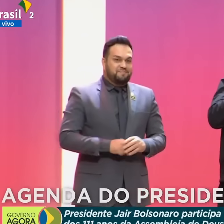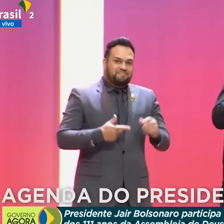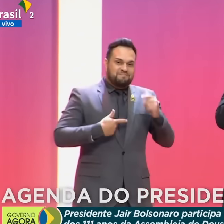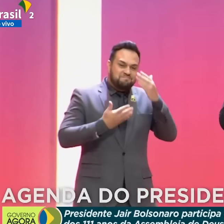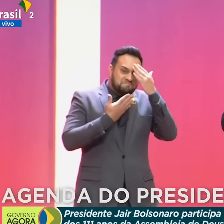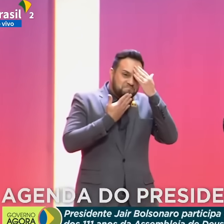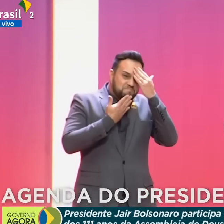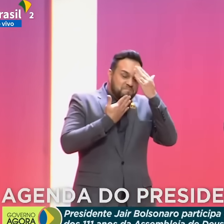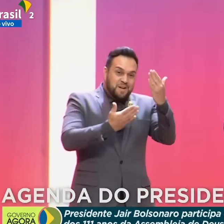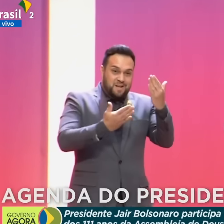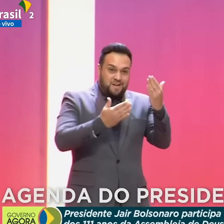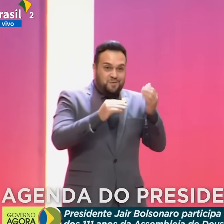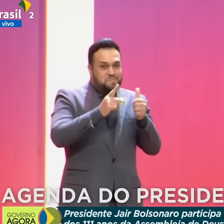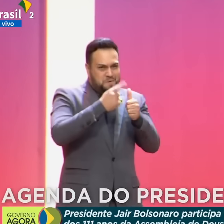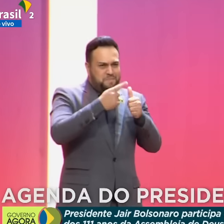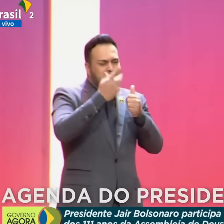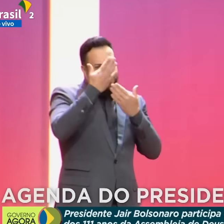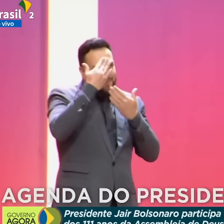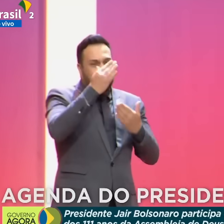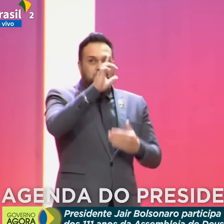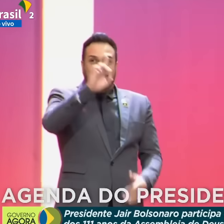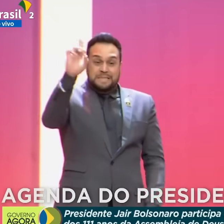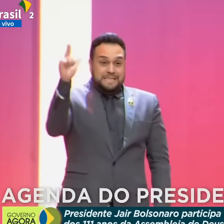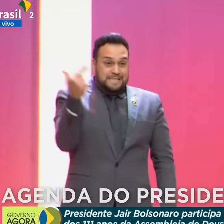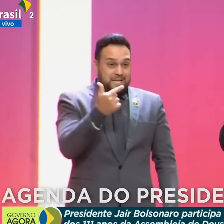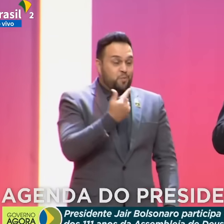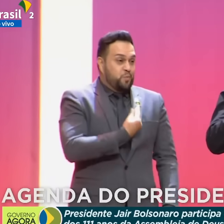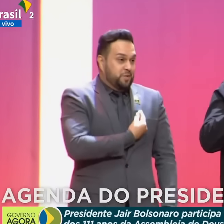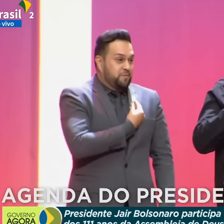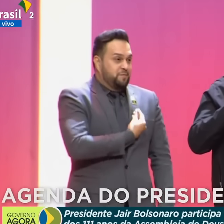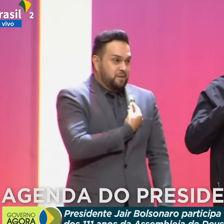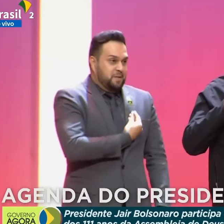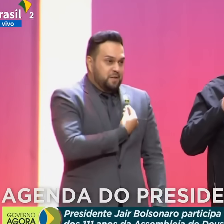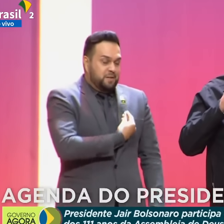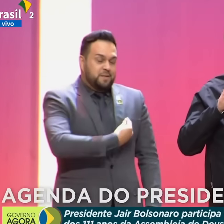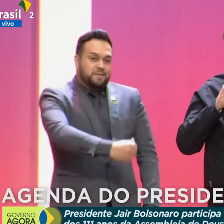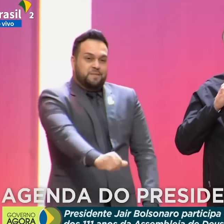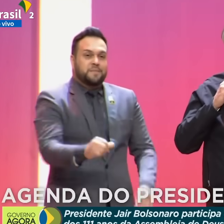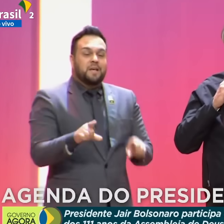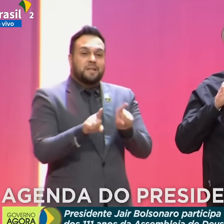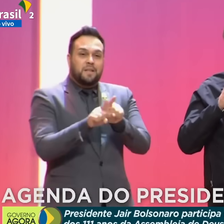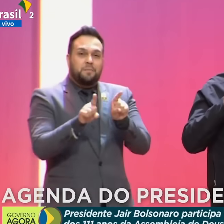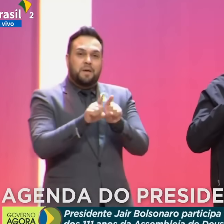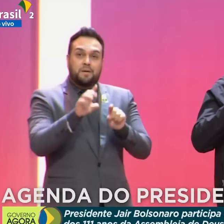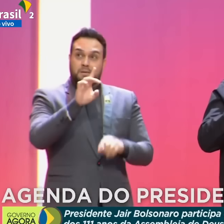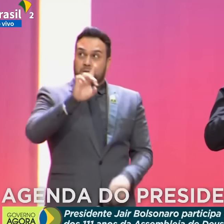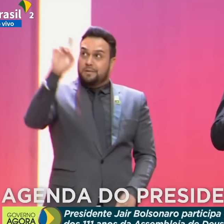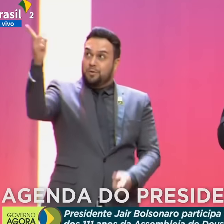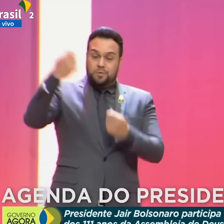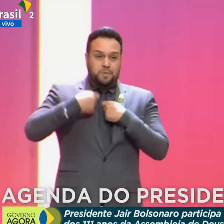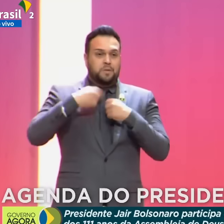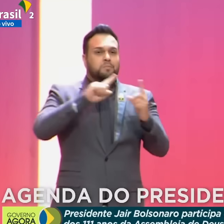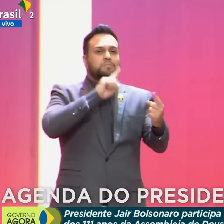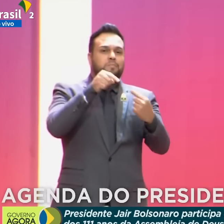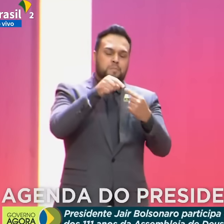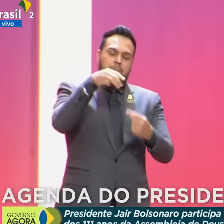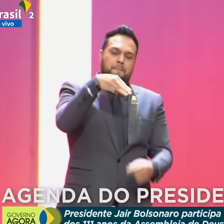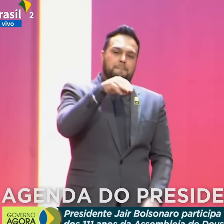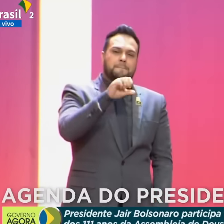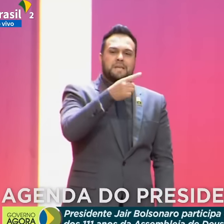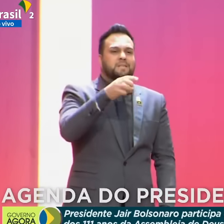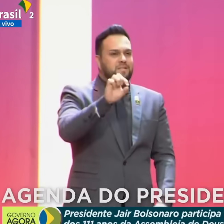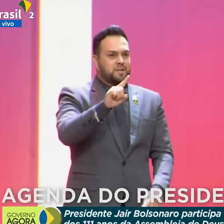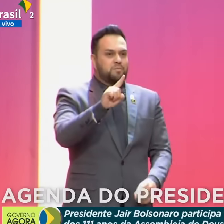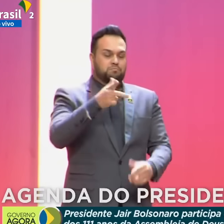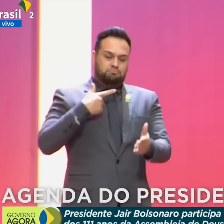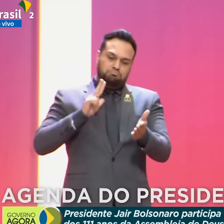Obrigado a Deus pela minha segunda vida e pela missão de estar à frente